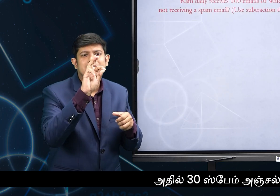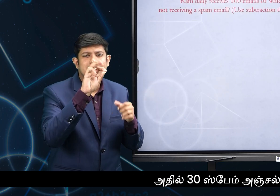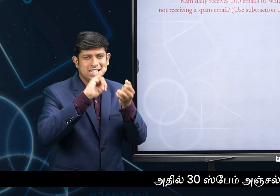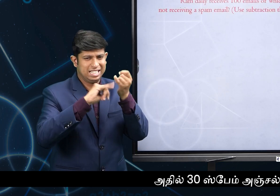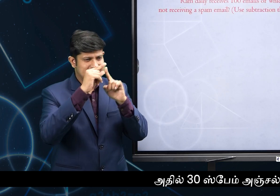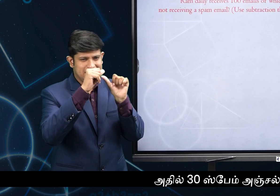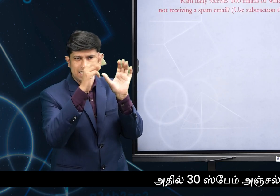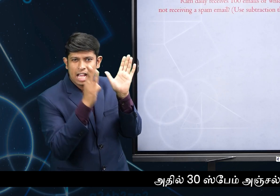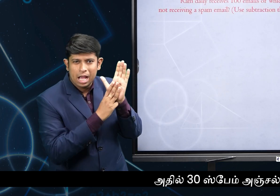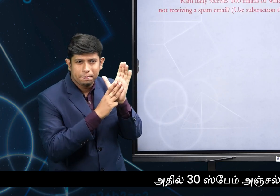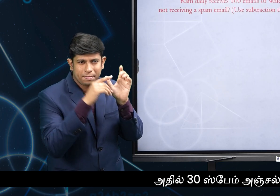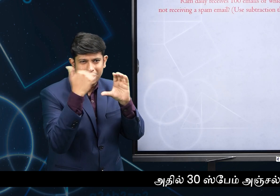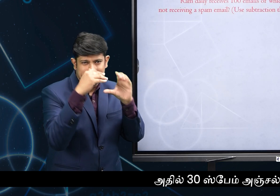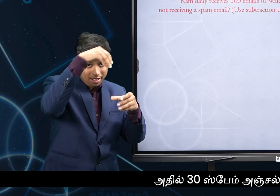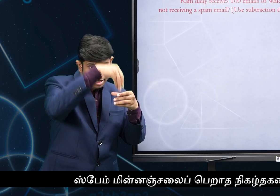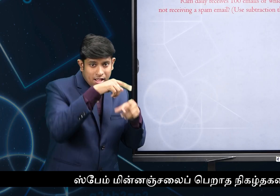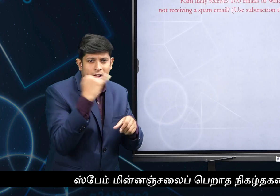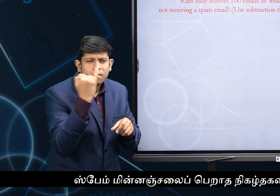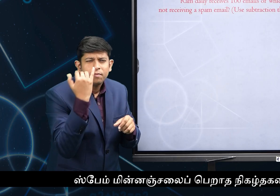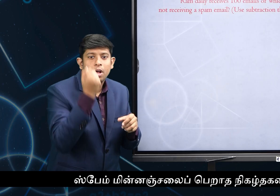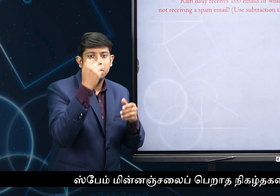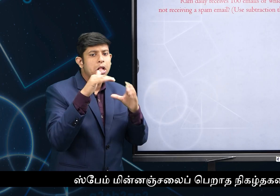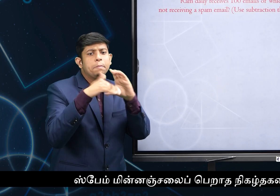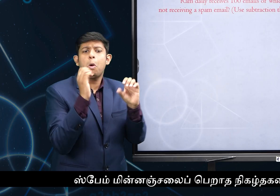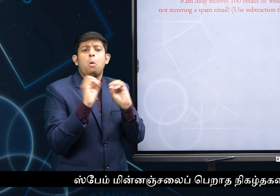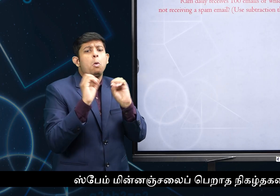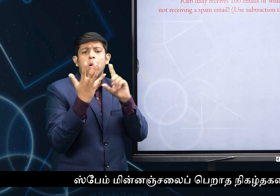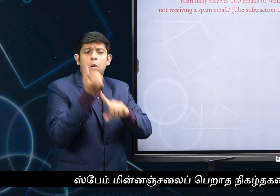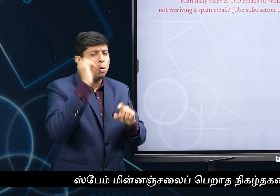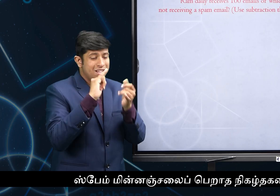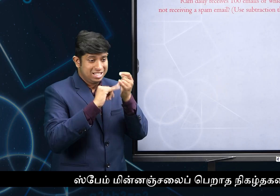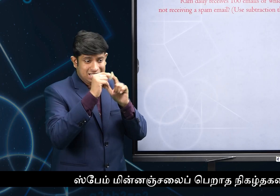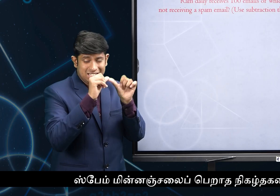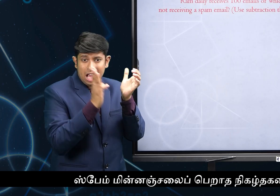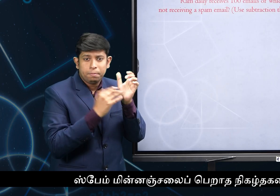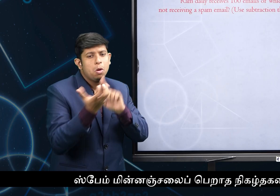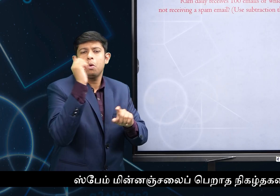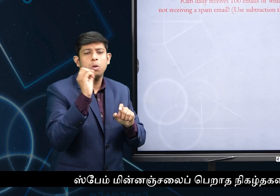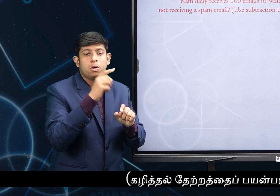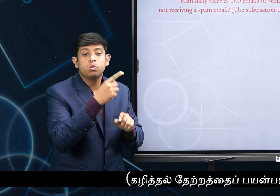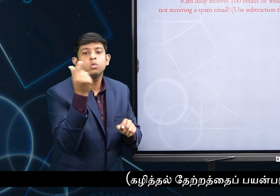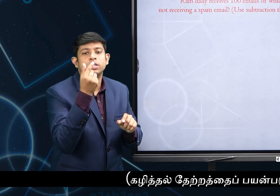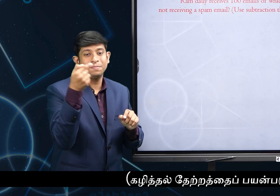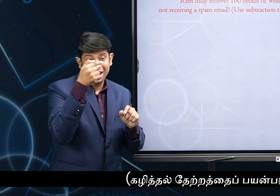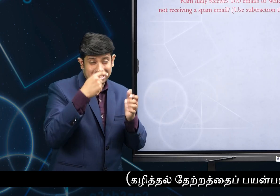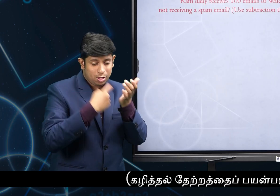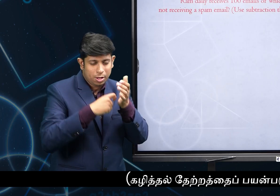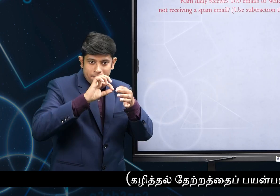30 ஸ்பாம் அஞ்சல்கள். ஸ்பாம் மின்னஞ்சல்களை பெறாத நிகழ்தகவை கண்டறியவா? அதாவது கழித்தல்